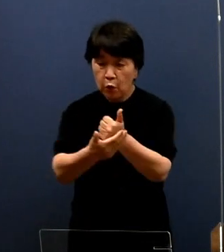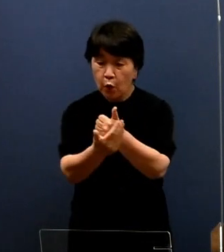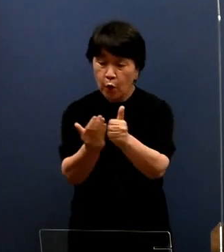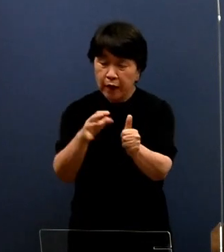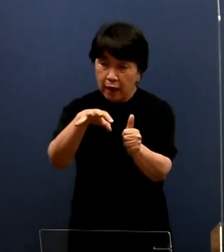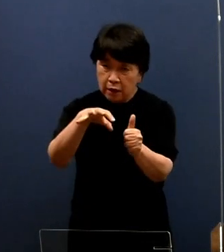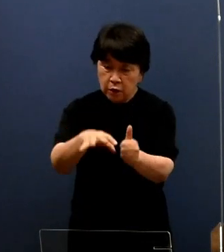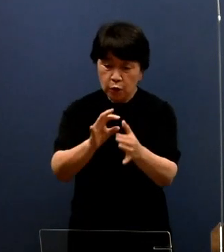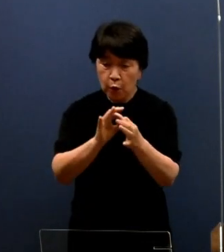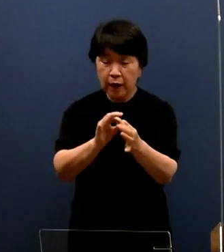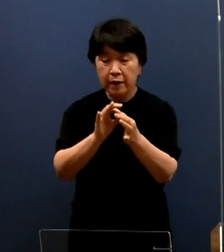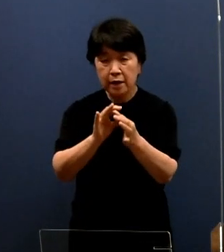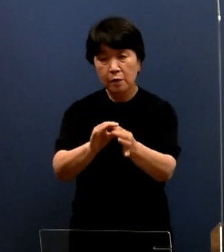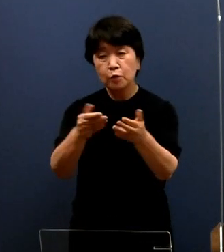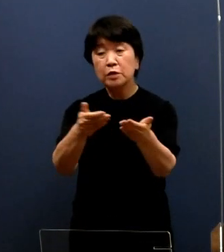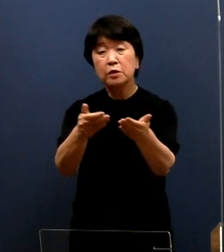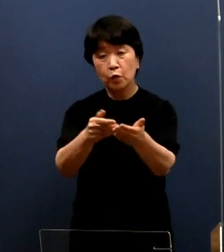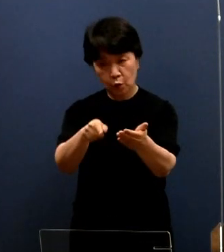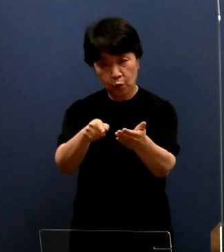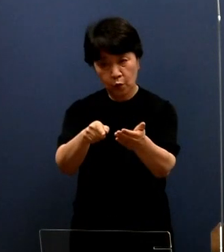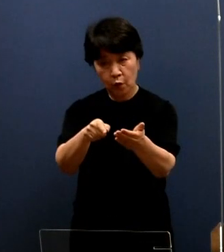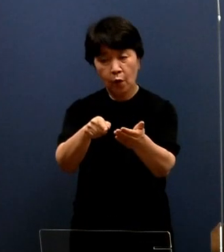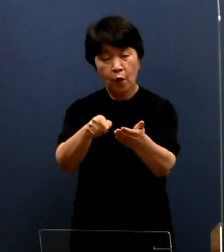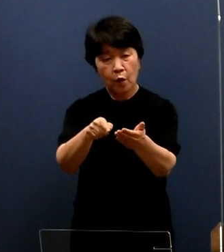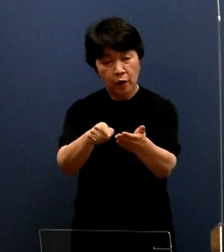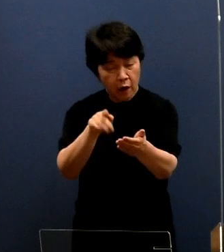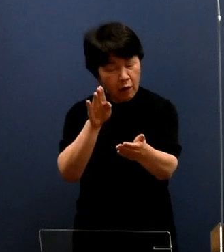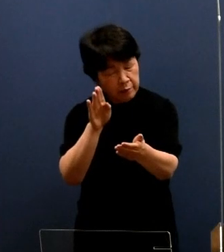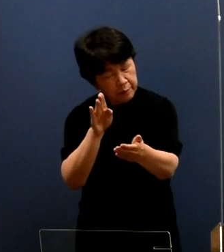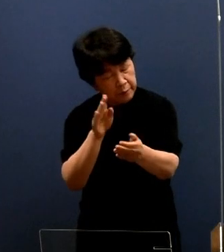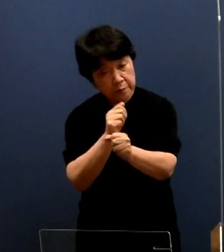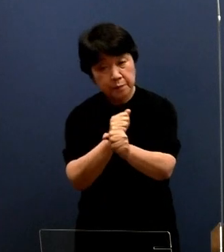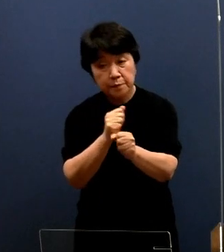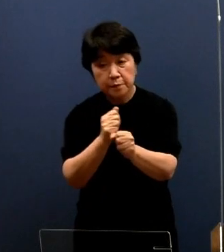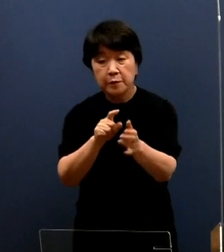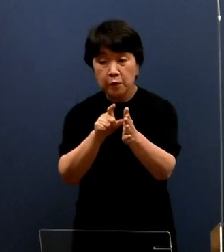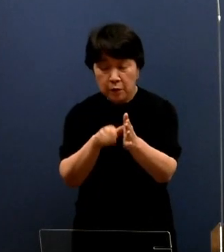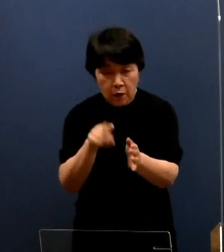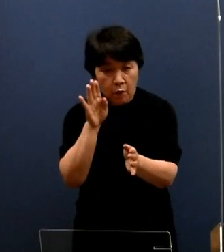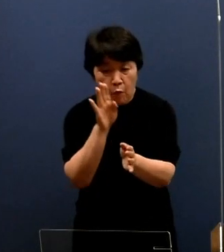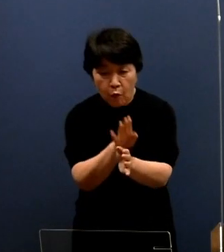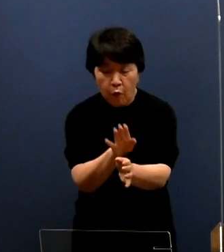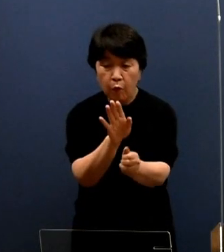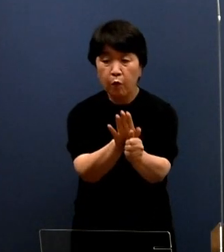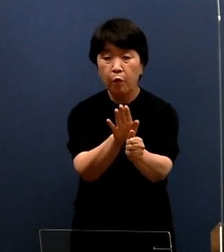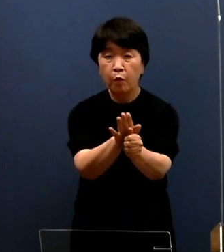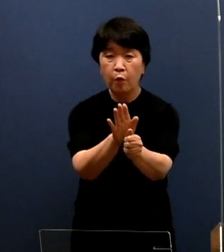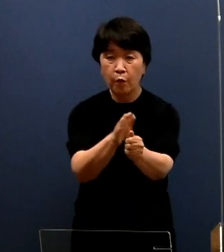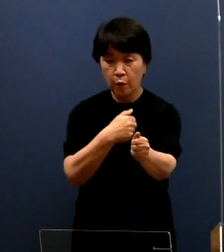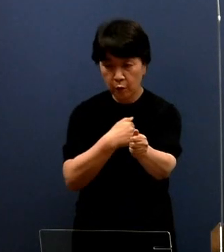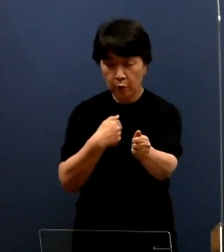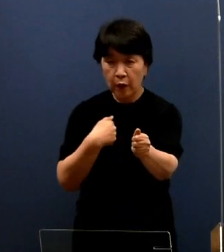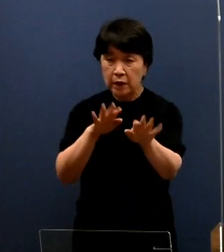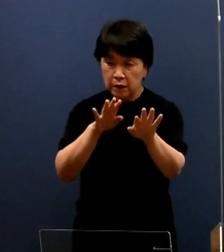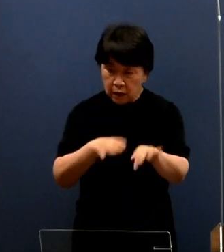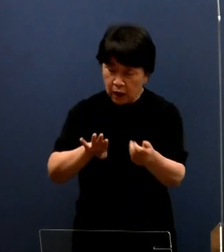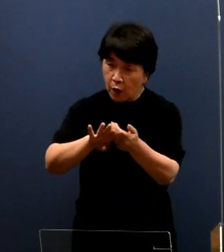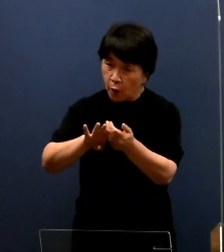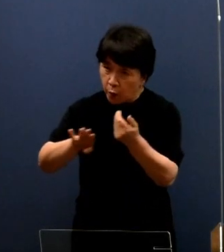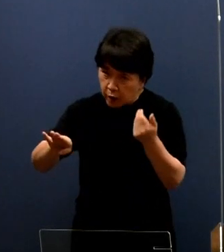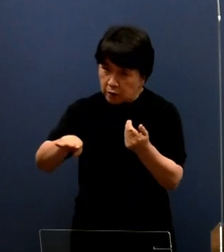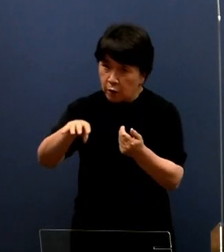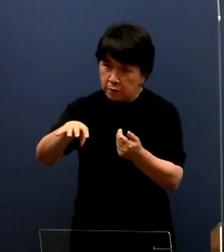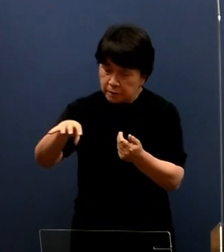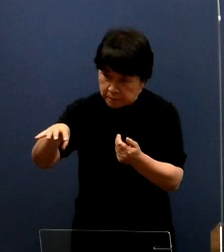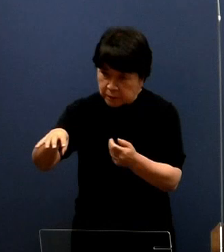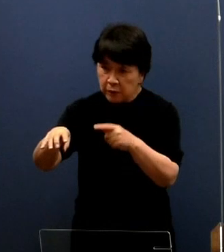業務の停滞を解消し、そして他の地域でも感染が続いて増えたことに伴って生じた遅